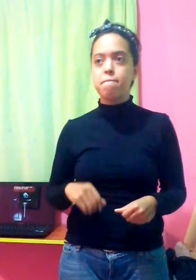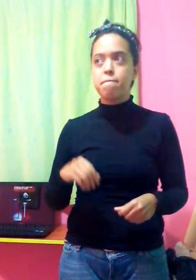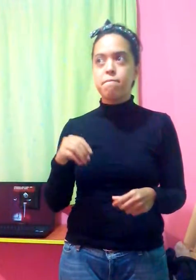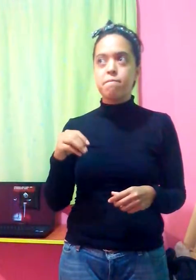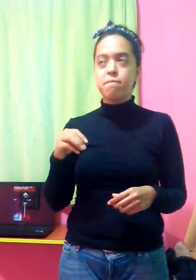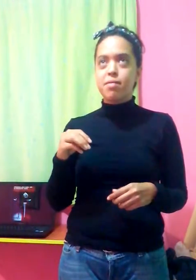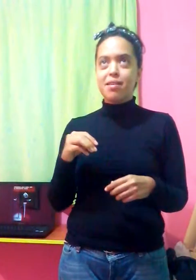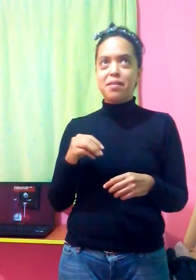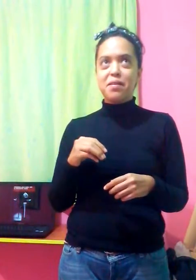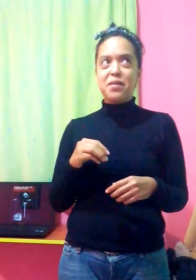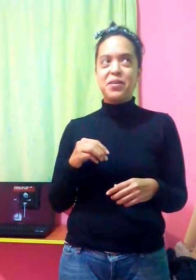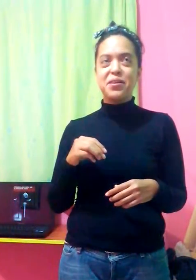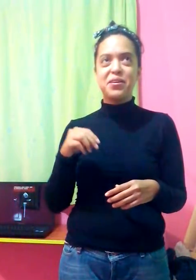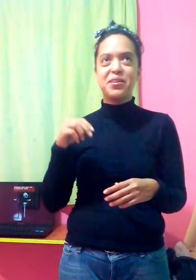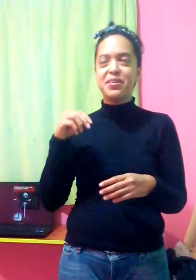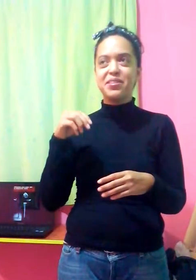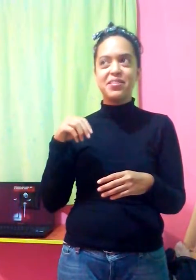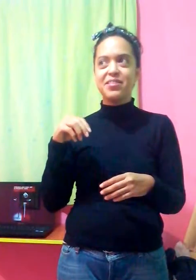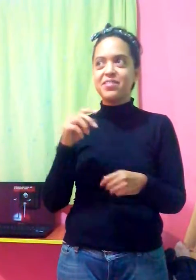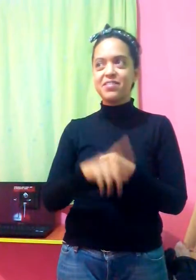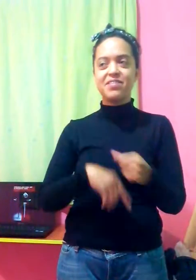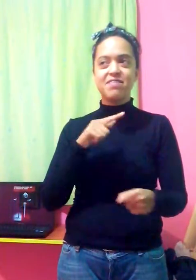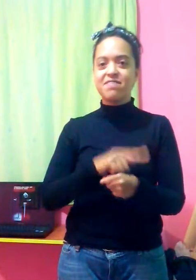la fiera anda por todo lado.